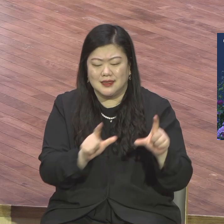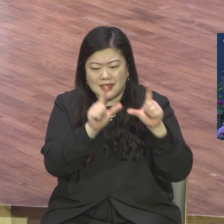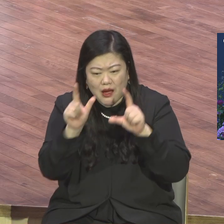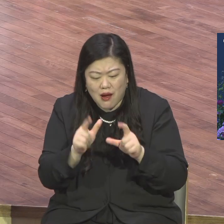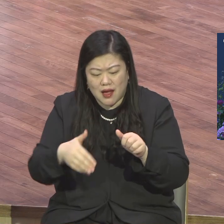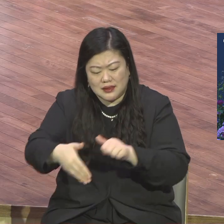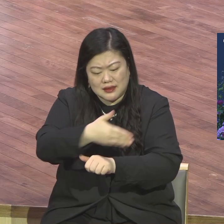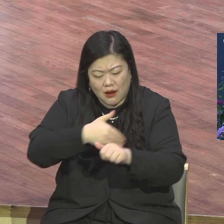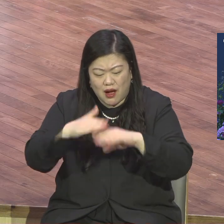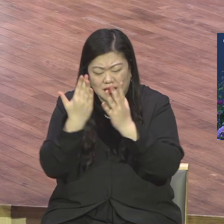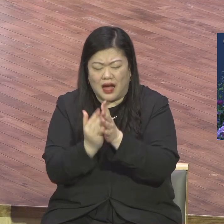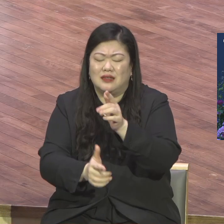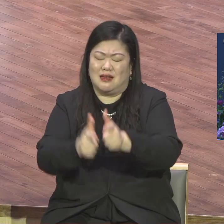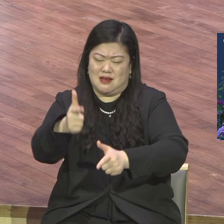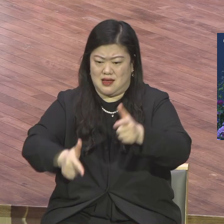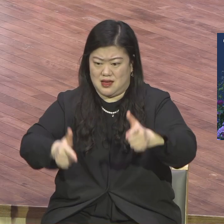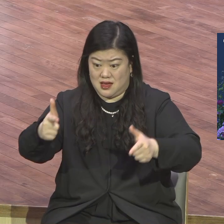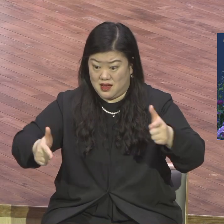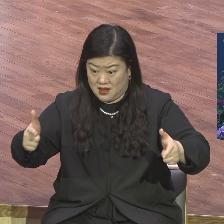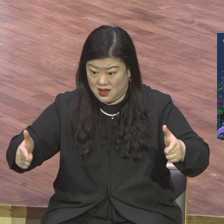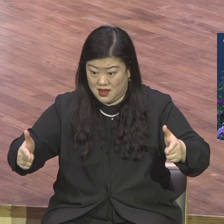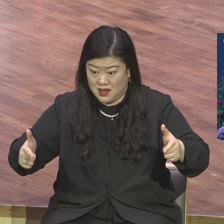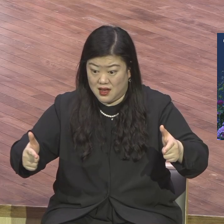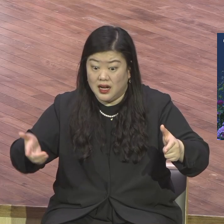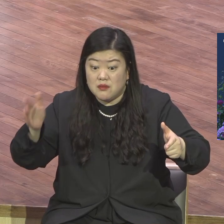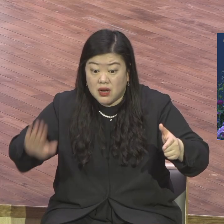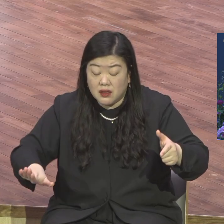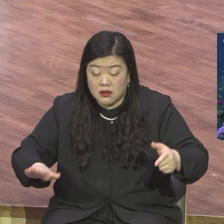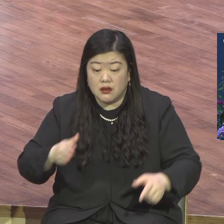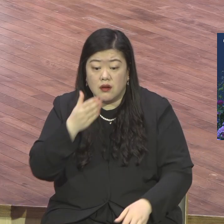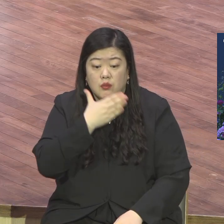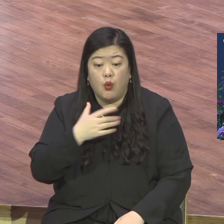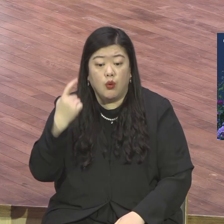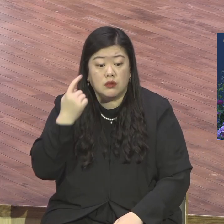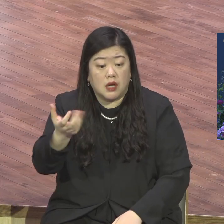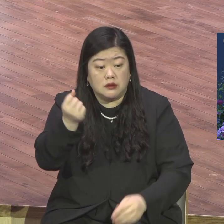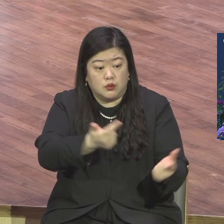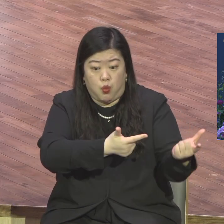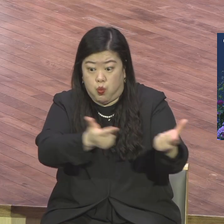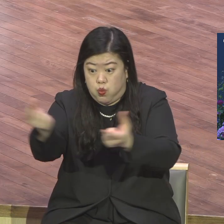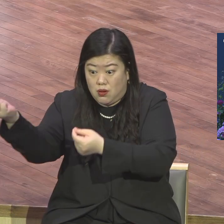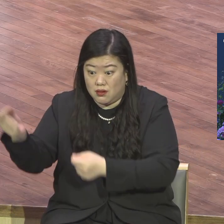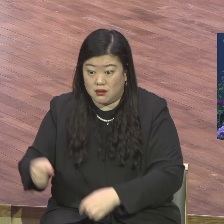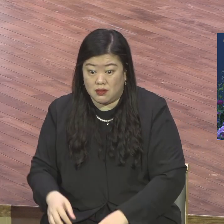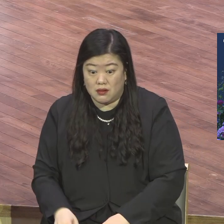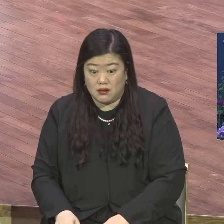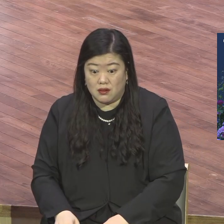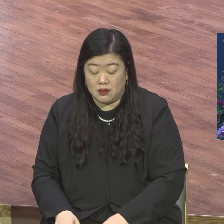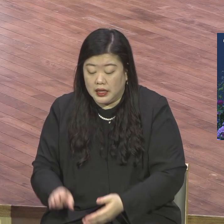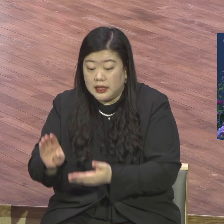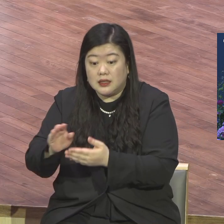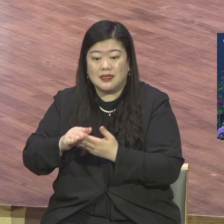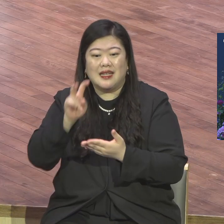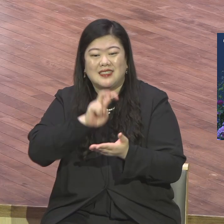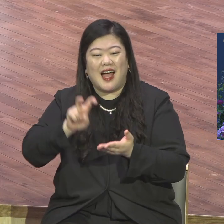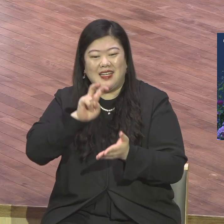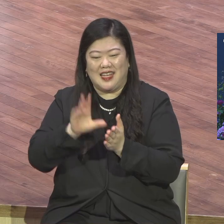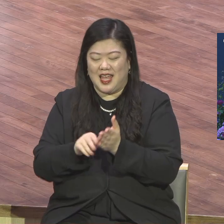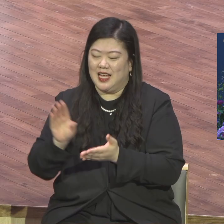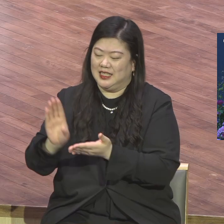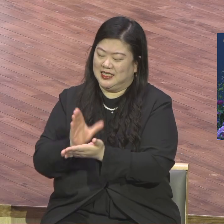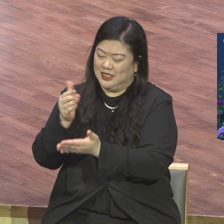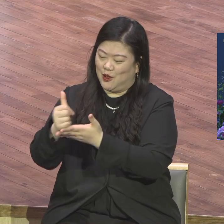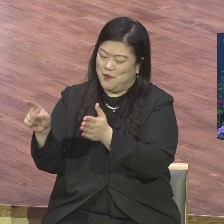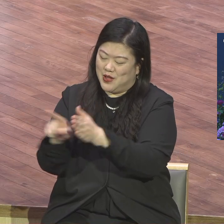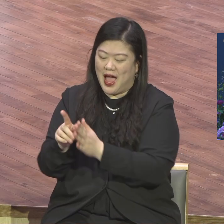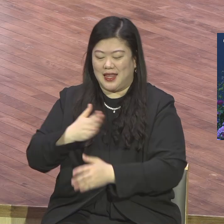어떻게 살건지도 상관없어요. 나는 복음 안에 있다. 그리스도 안에서 나 자유, 너 자유, 우리 자유다.